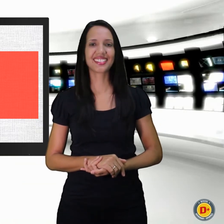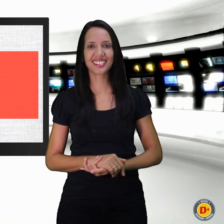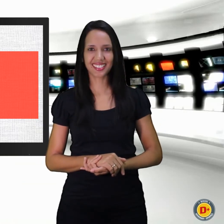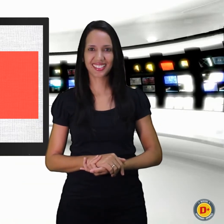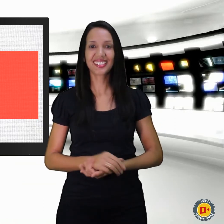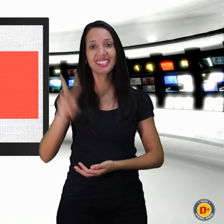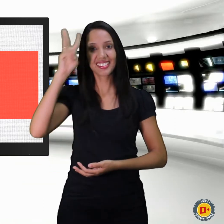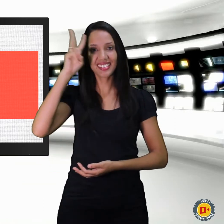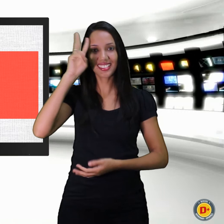18 horas